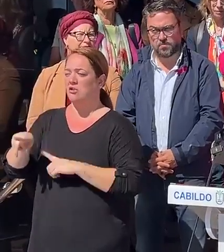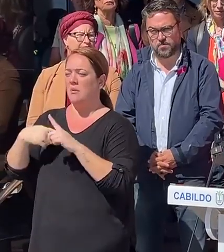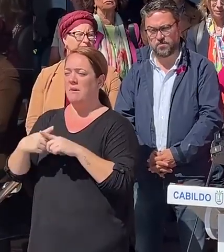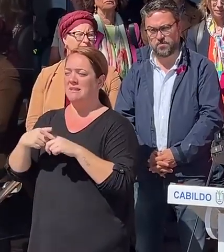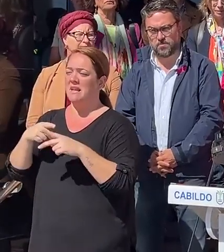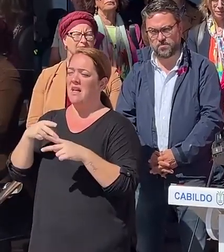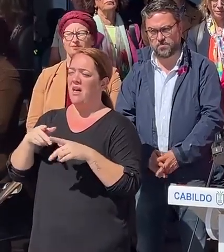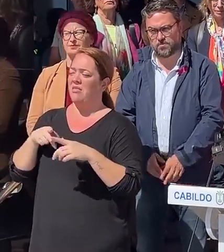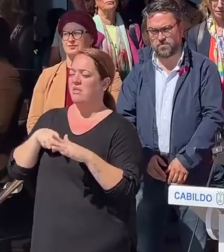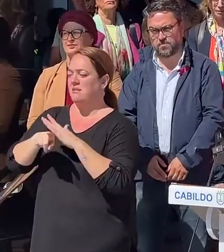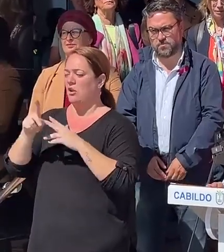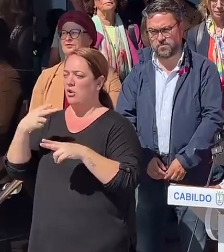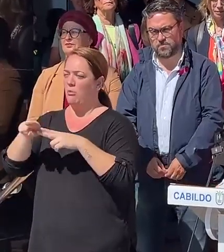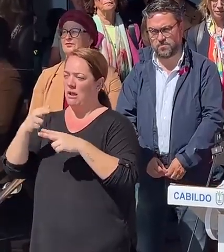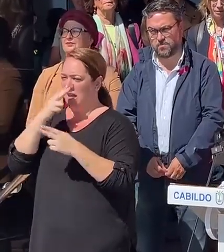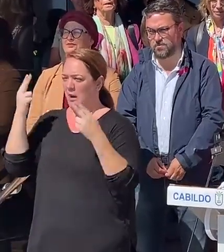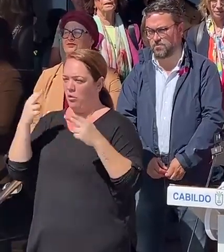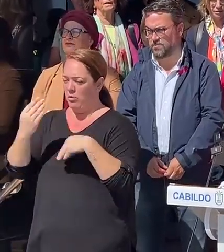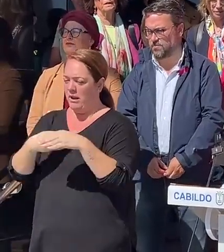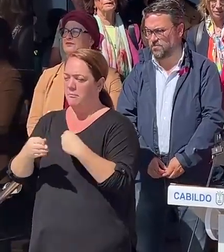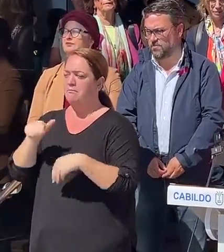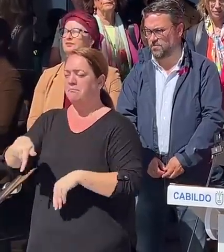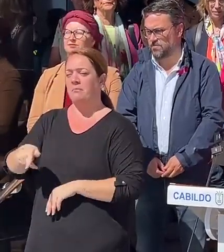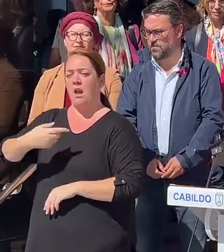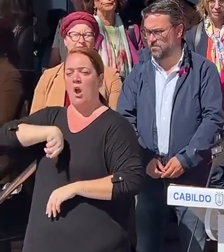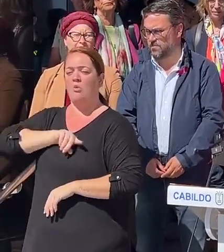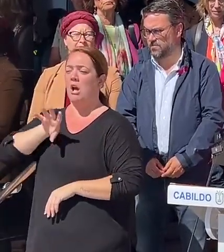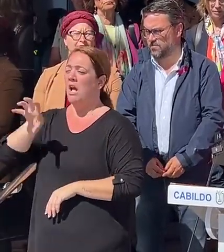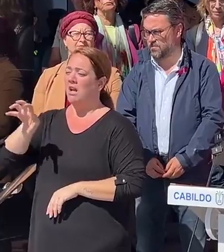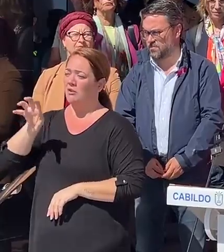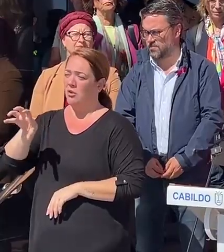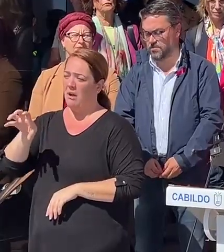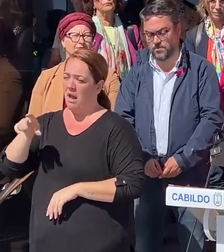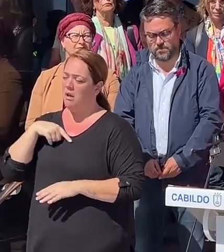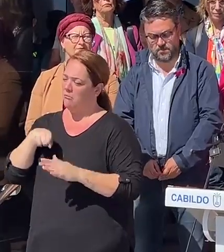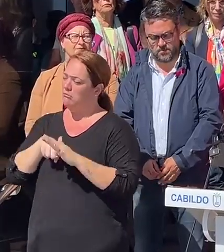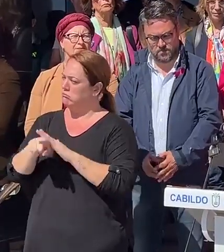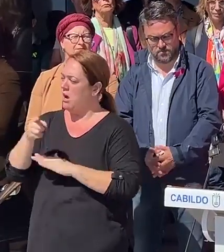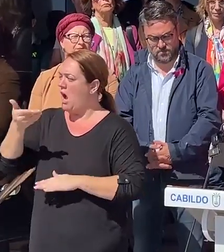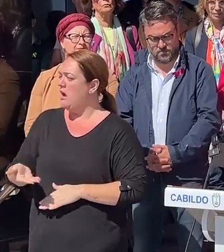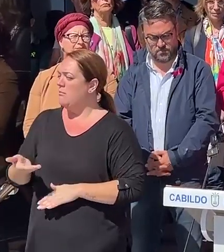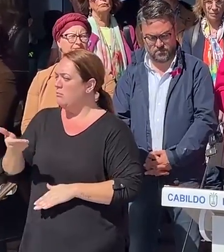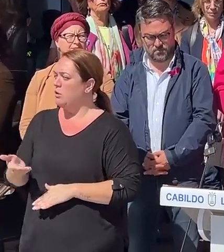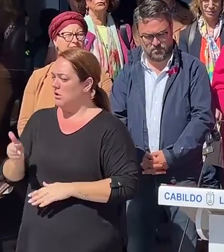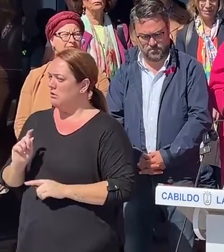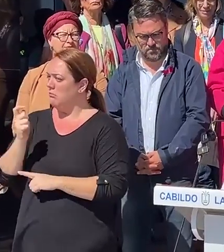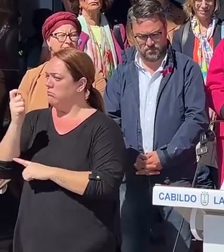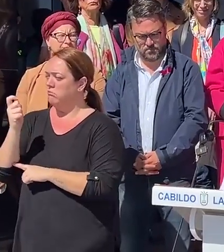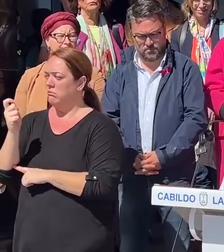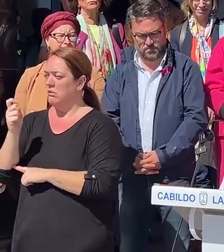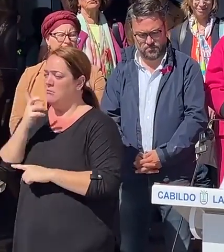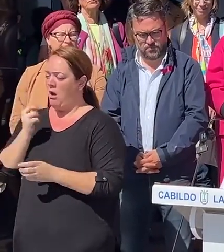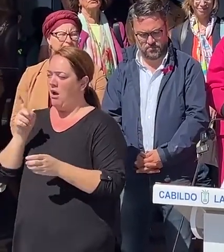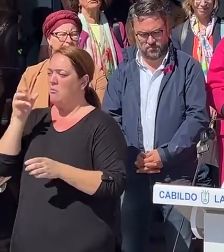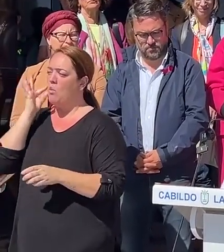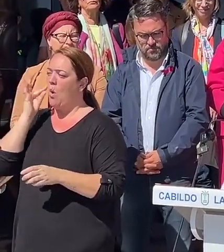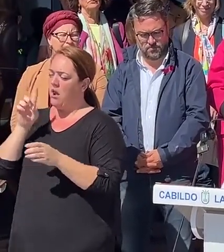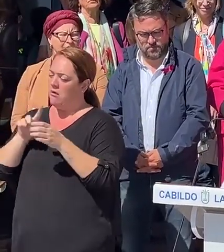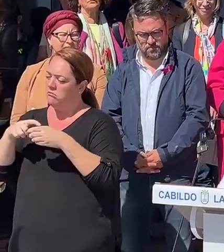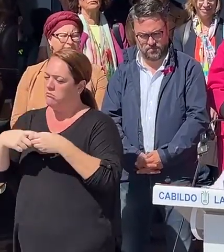desarrollo de políticas públicas. En nuestro país se han producido avances importantes respecto a la presencia y participación de